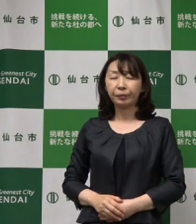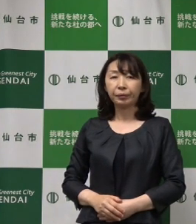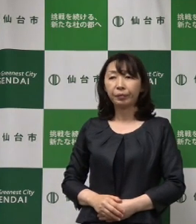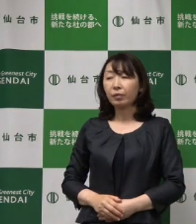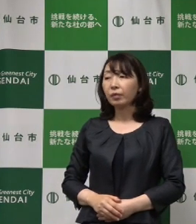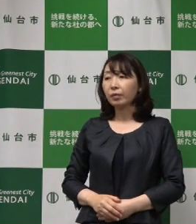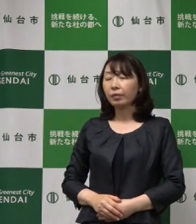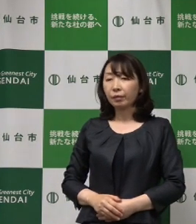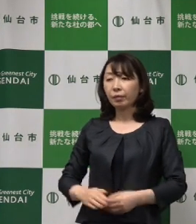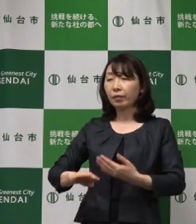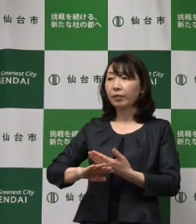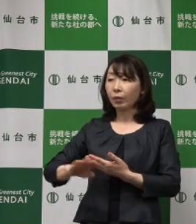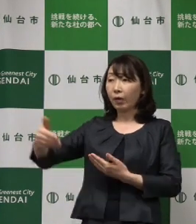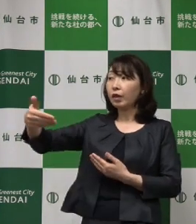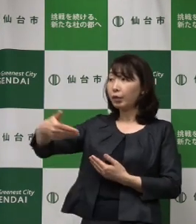はい、他にご質問いかがでしょうか。